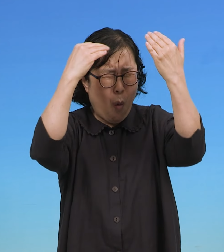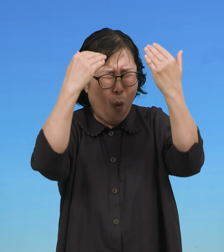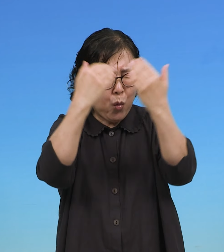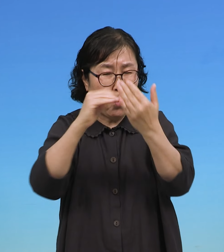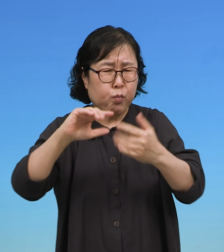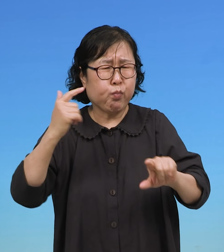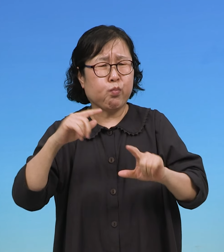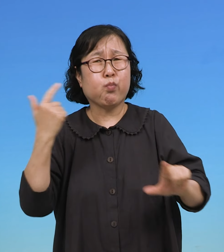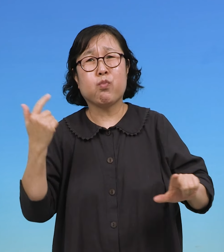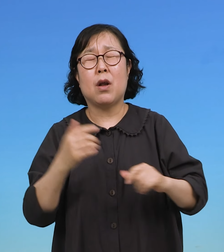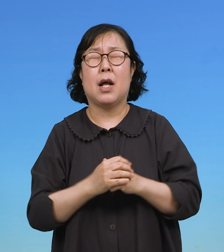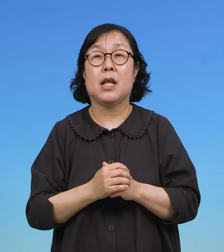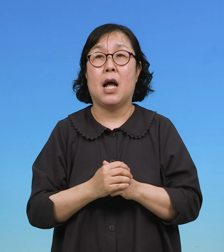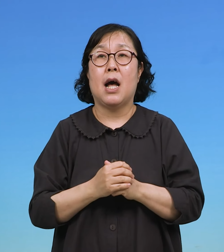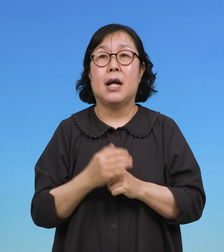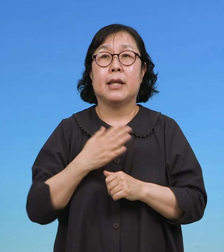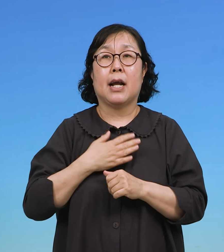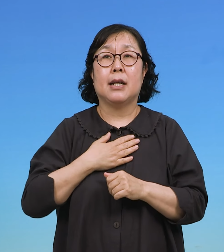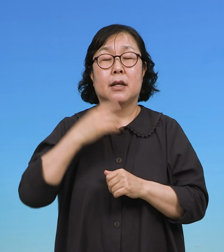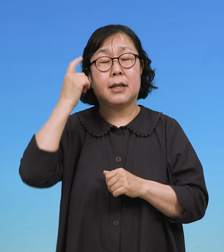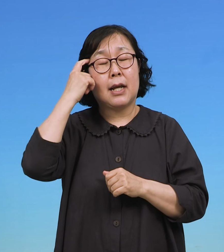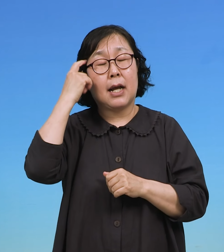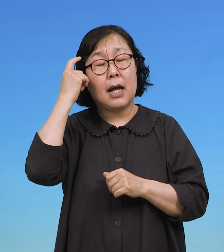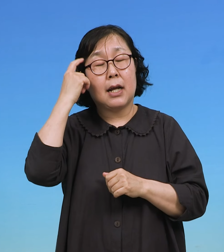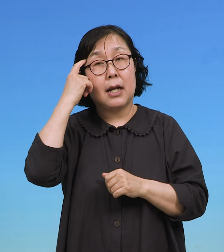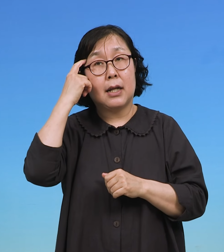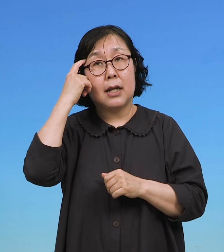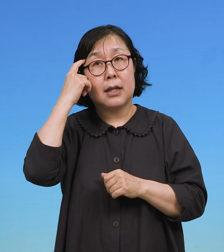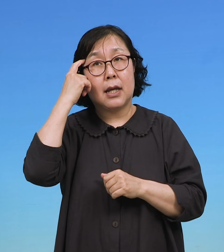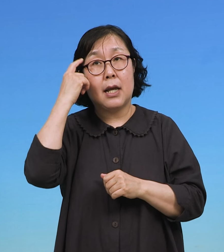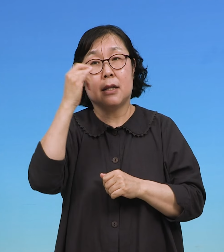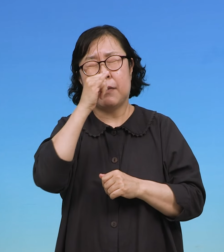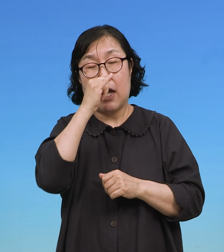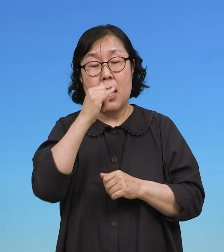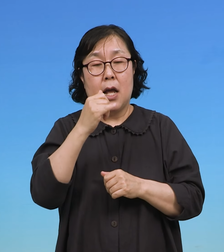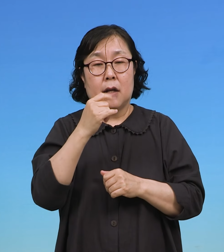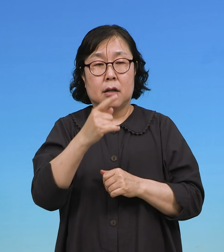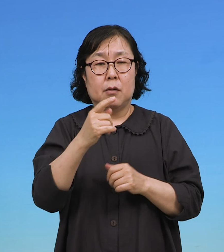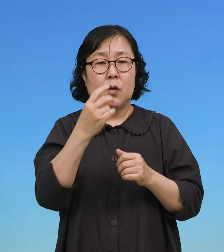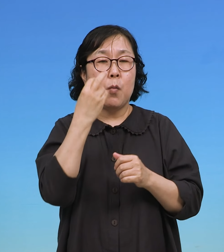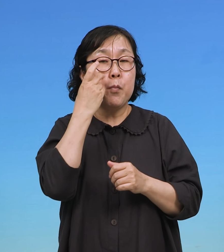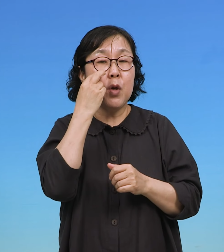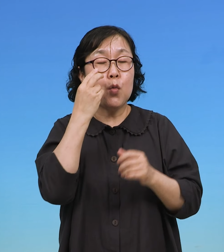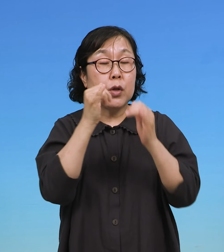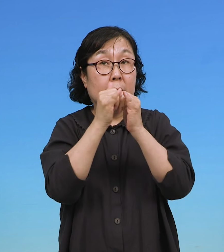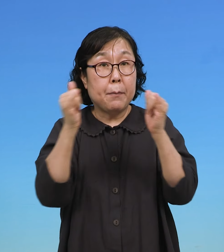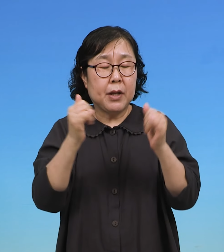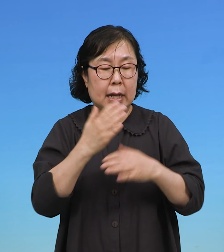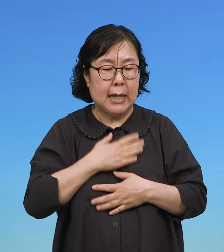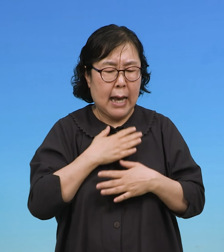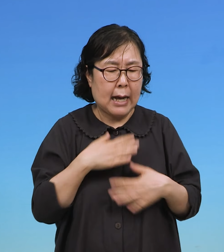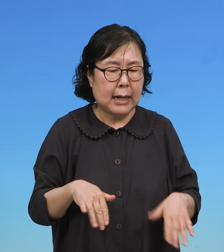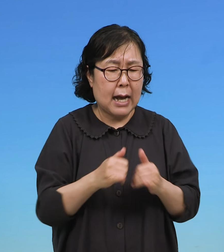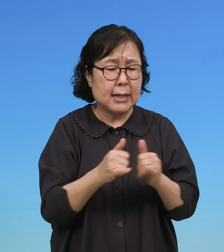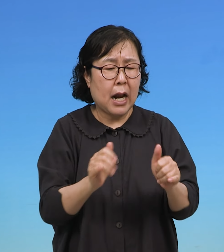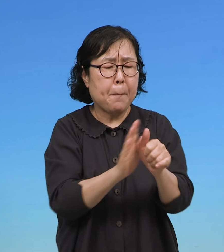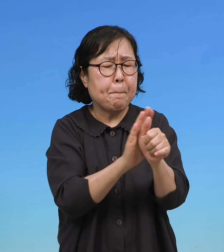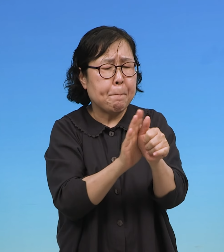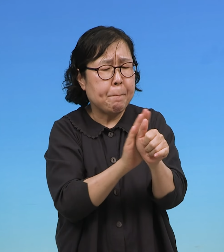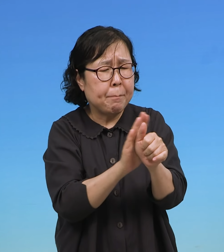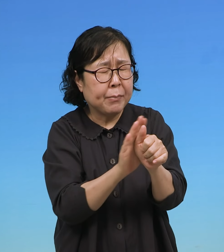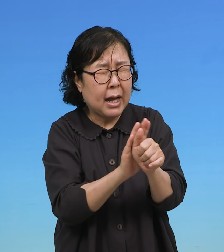게 다 다른데 제게 너무나 인상적이었던 게 이 약자들을 대하는 미국